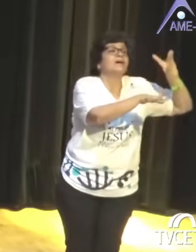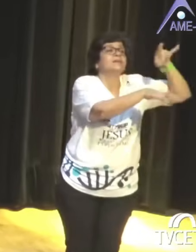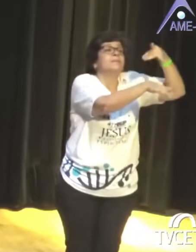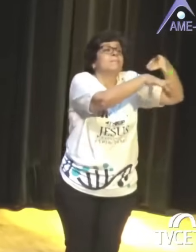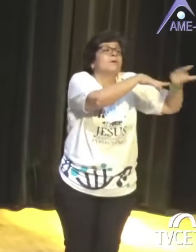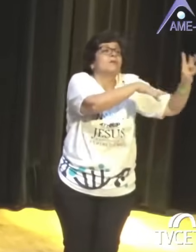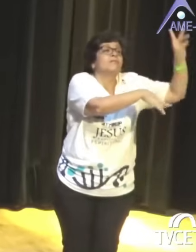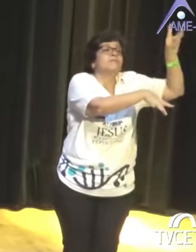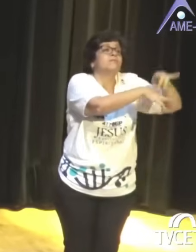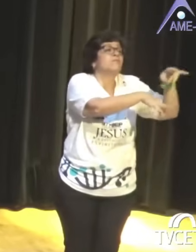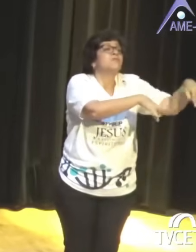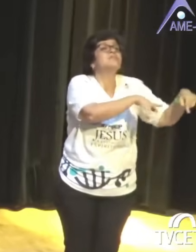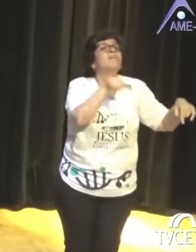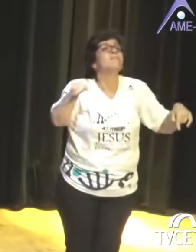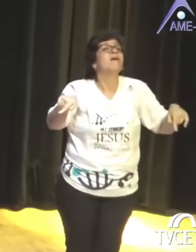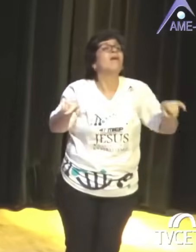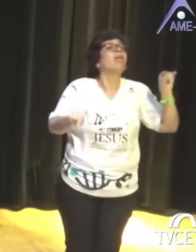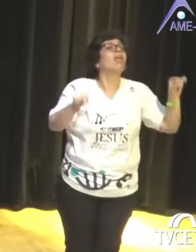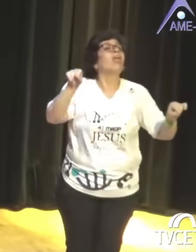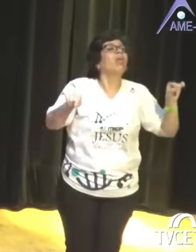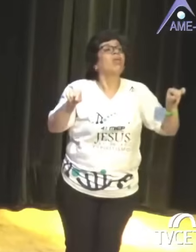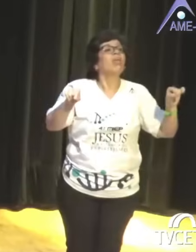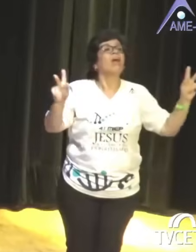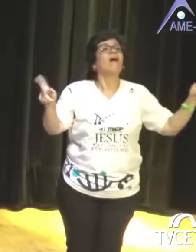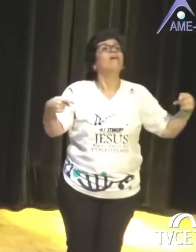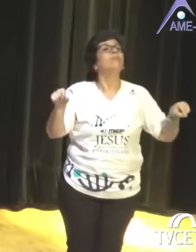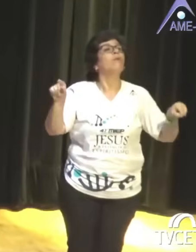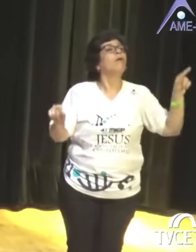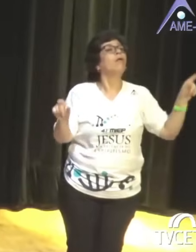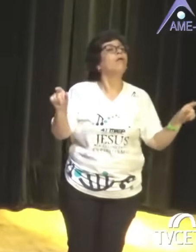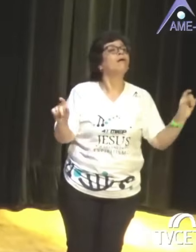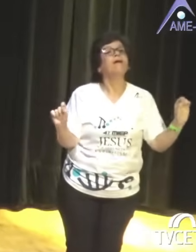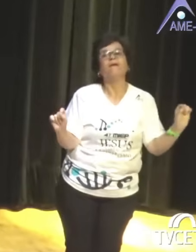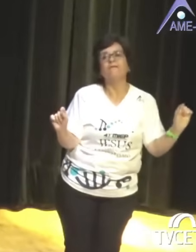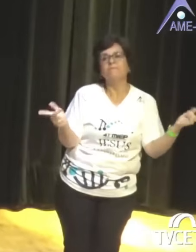você tá encarnando aqui quem que acha que você quem que você acha que tá